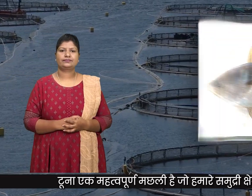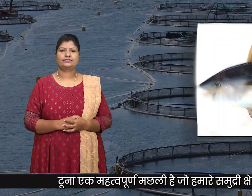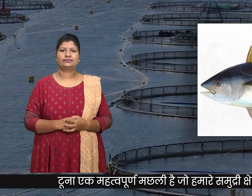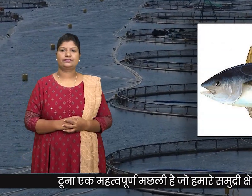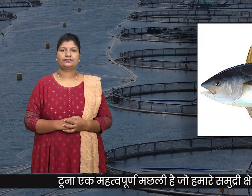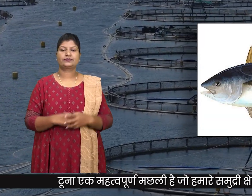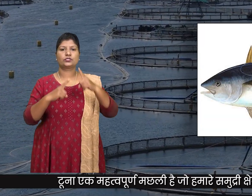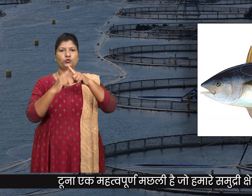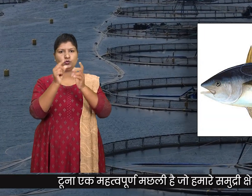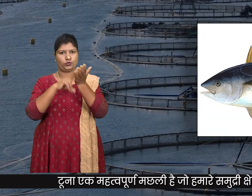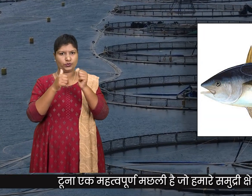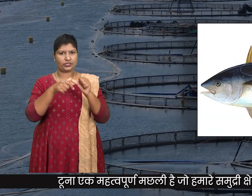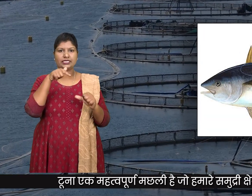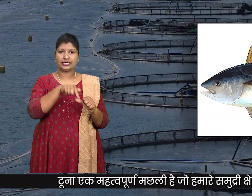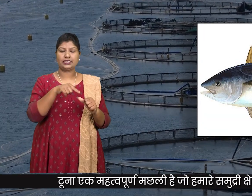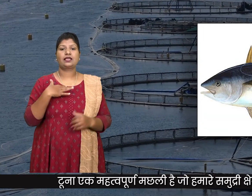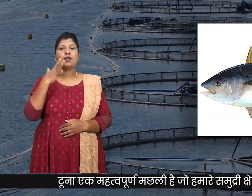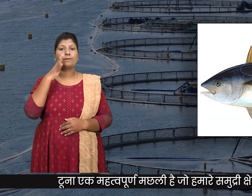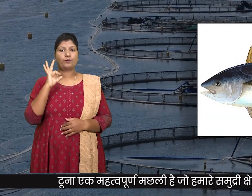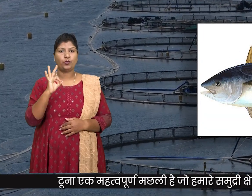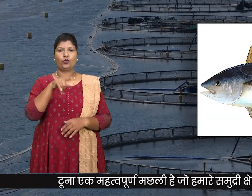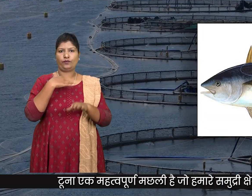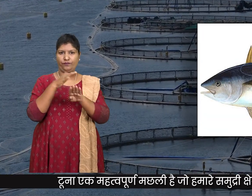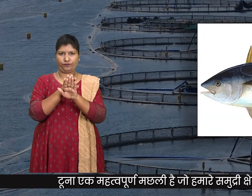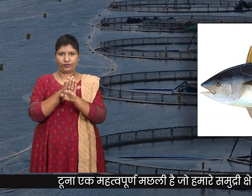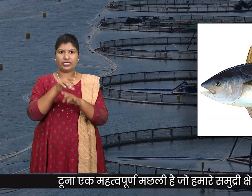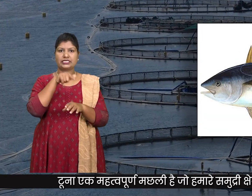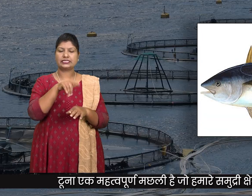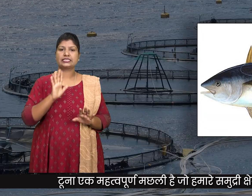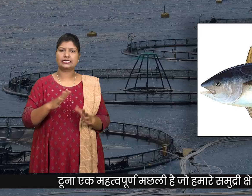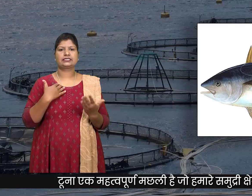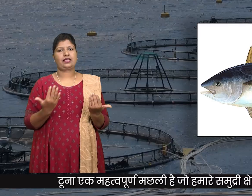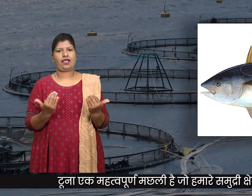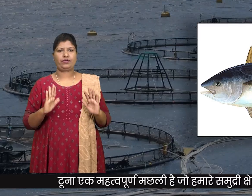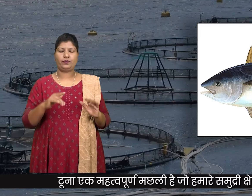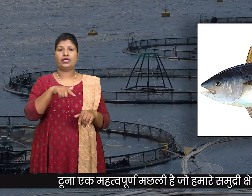टूना एक महत्वपूर्ण मछली है जो हमारे समुद्री क्षेत्र में उपलब्ध है।